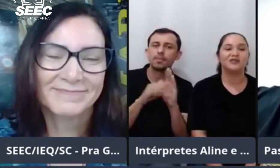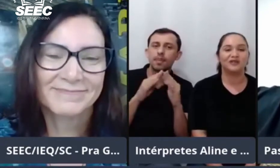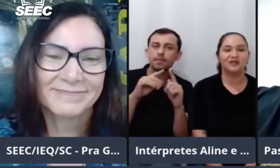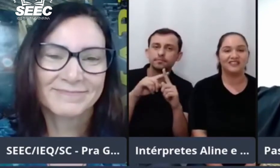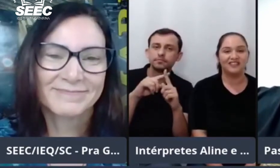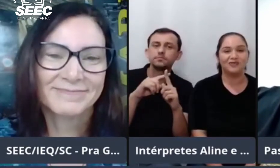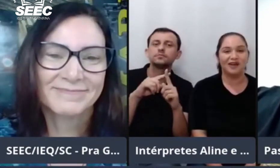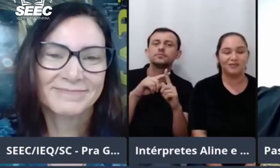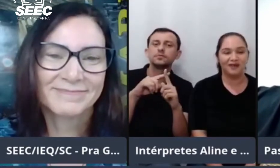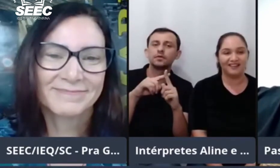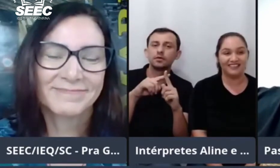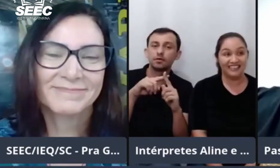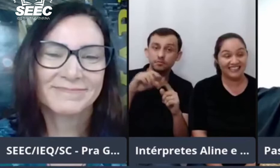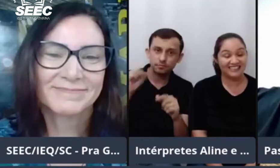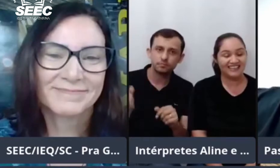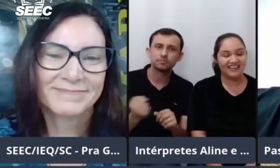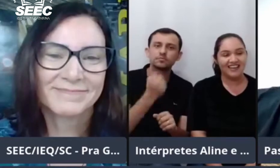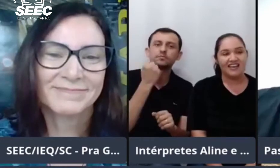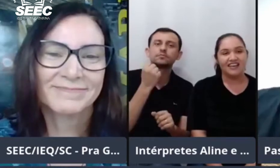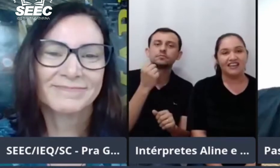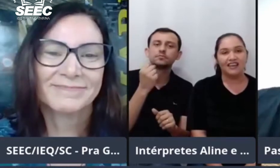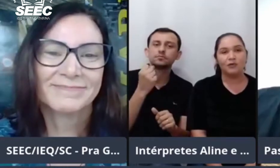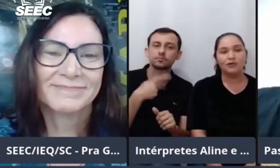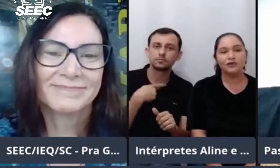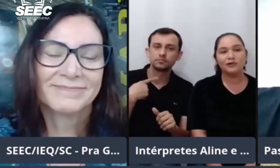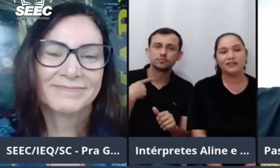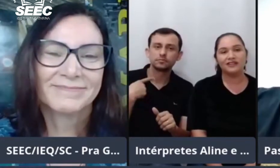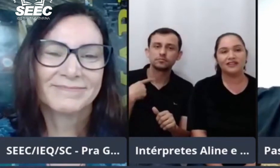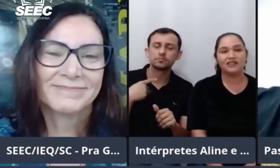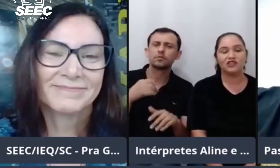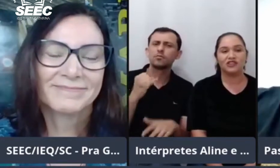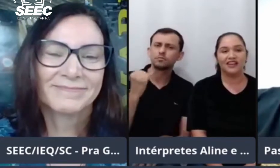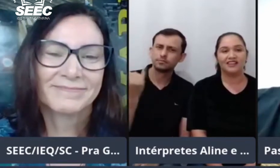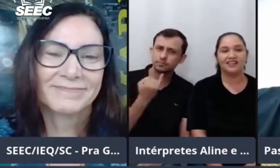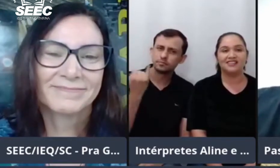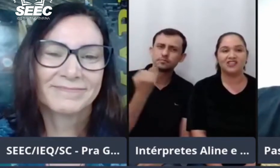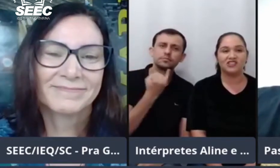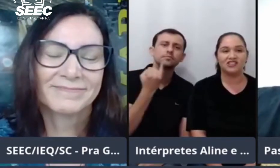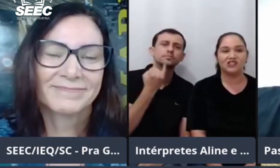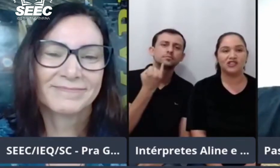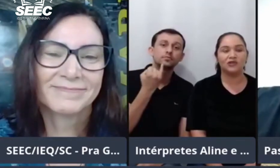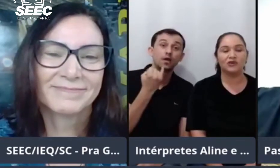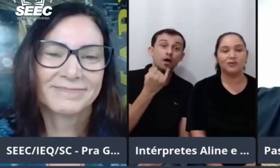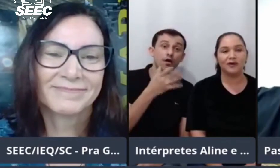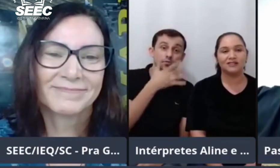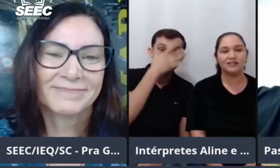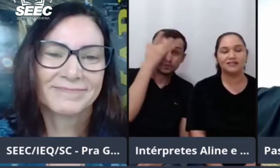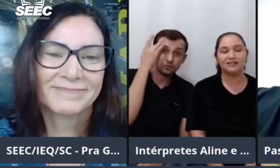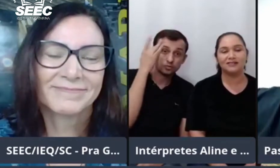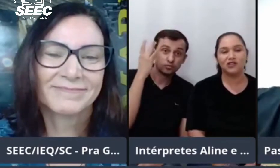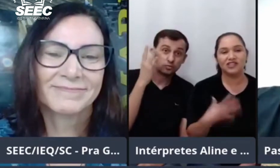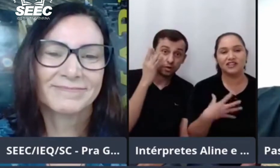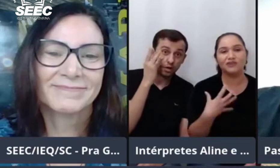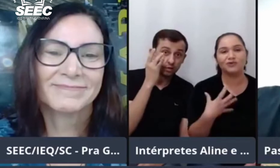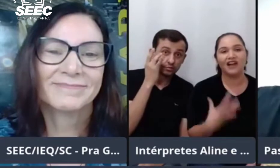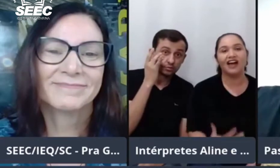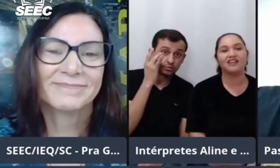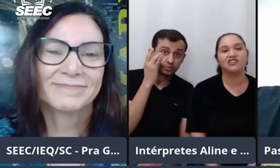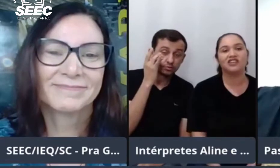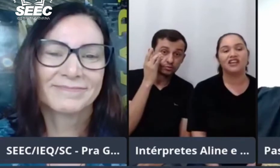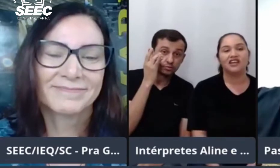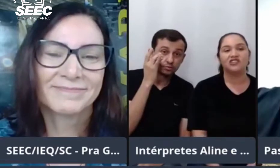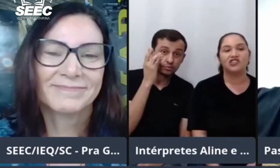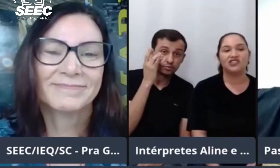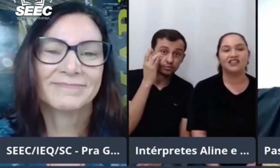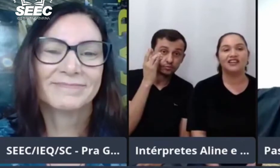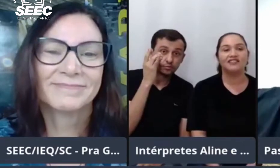bilíngue, do pastor Roni, do bairro Imperatriz. E é muito importante, né, quem esteja assistindo, que possa, assim, sentir essa